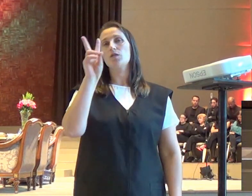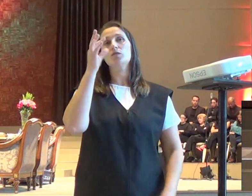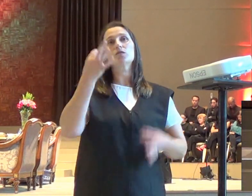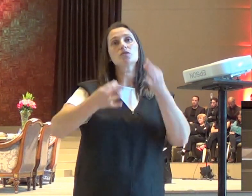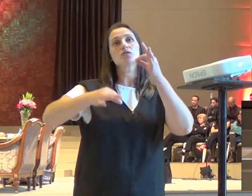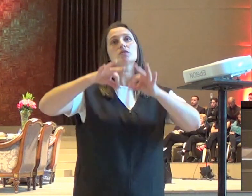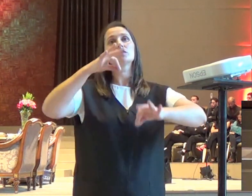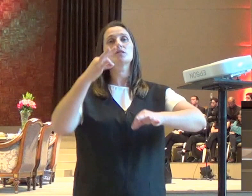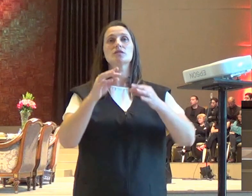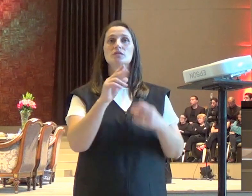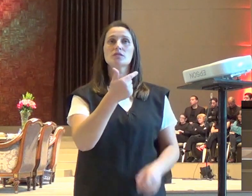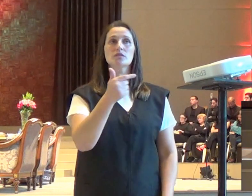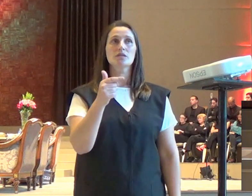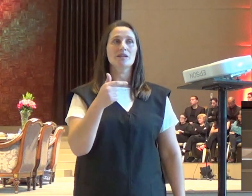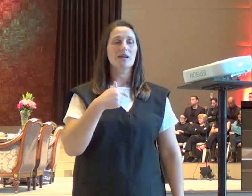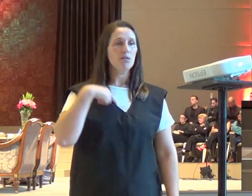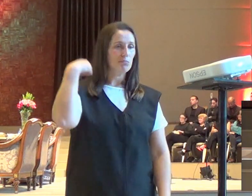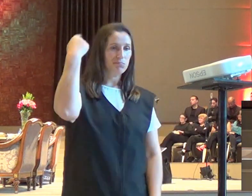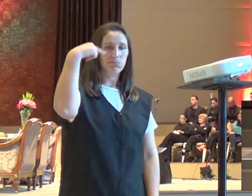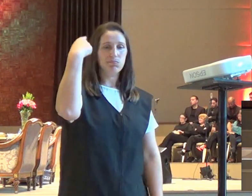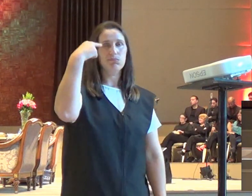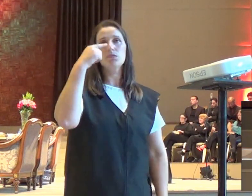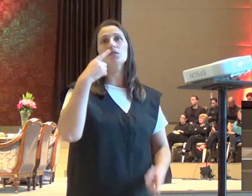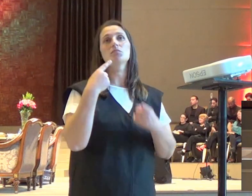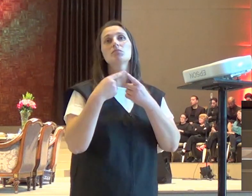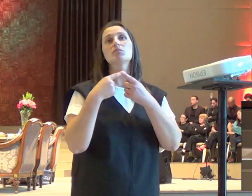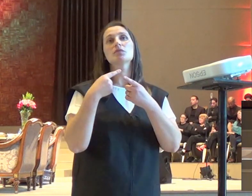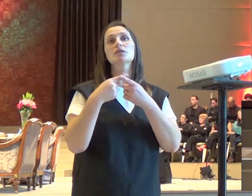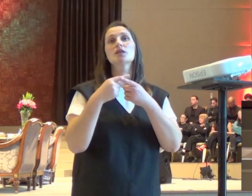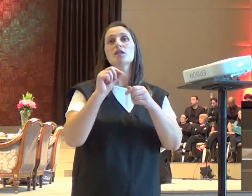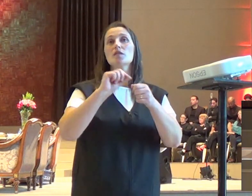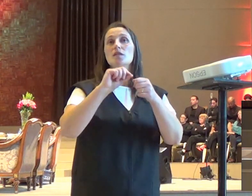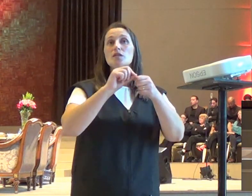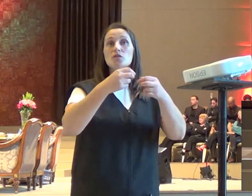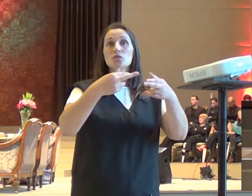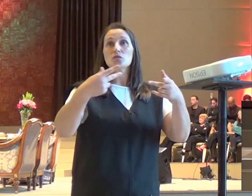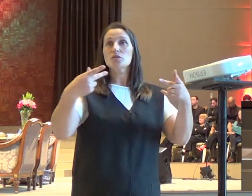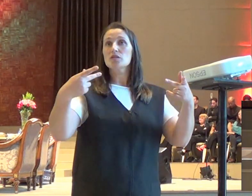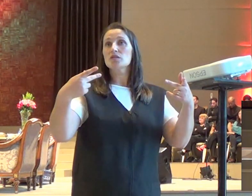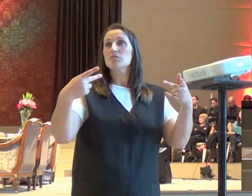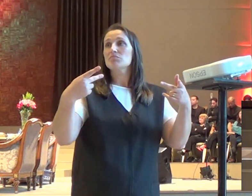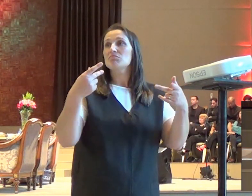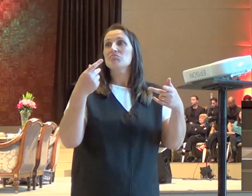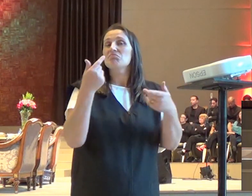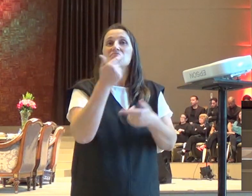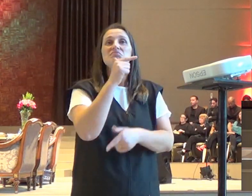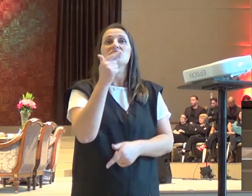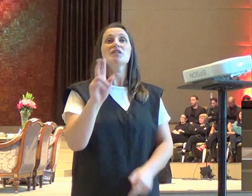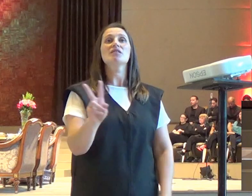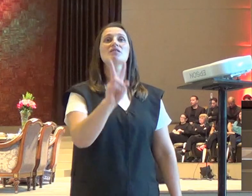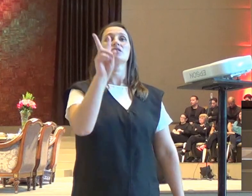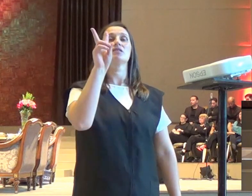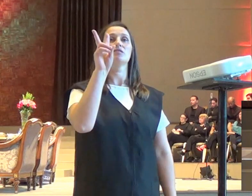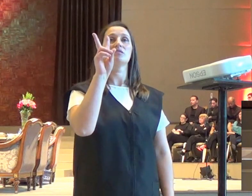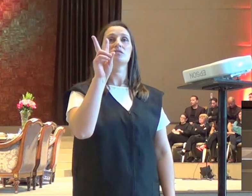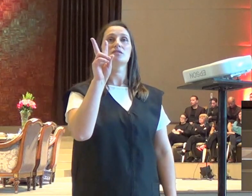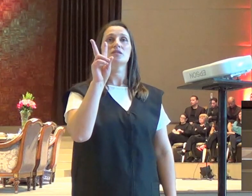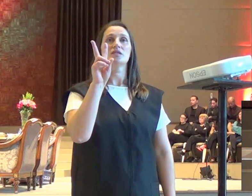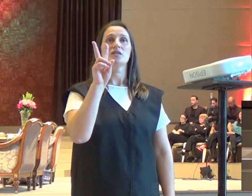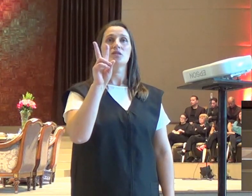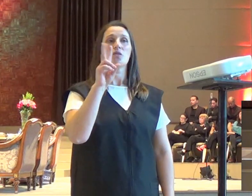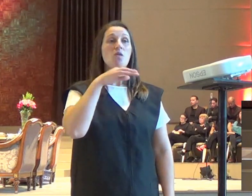a gente começa a ficar maluco porque a gente faz coisas que não tem sentido que são